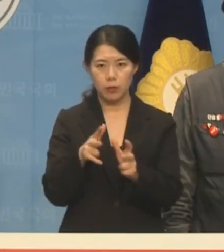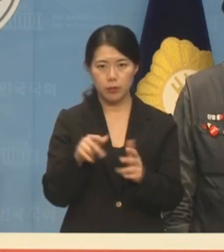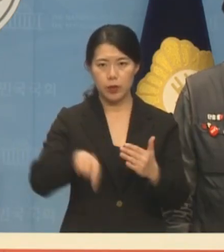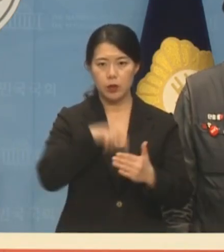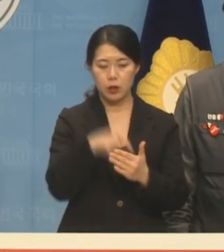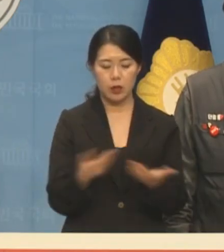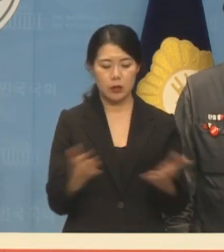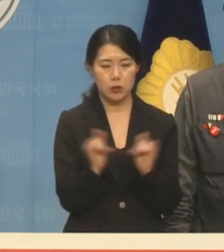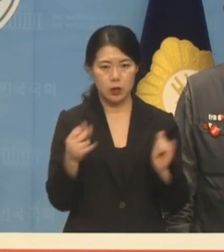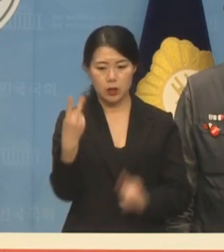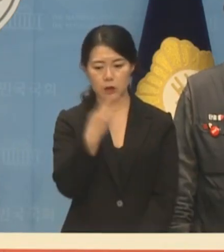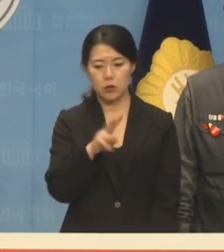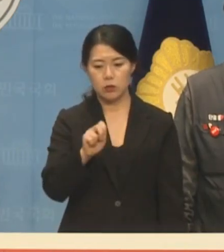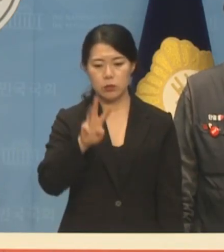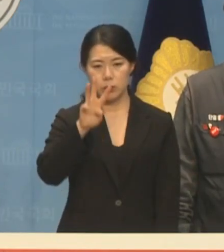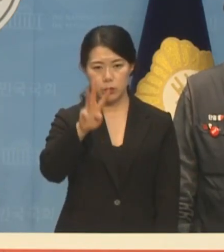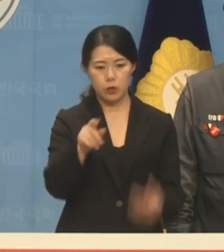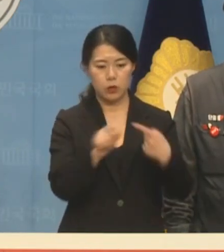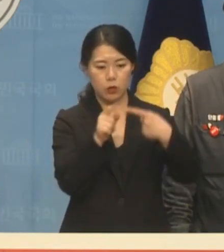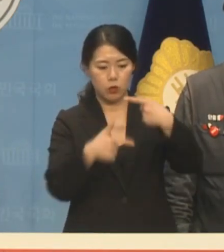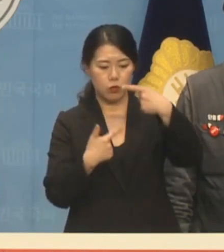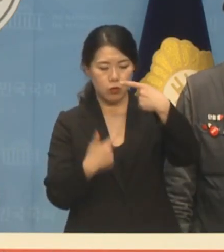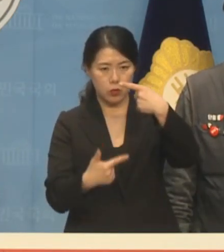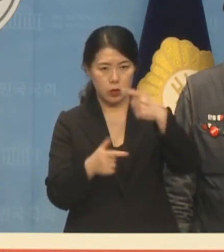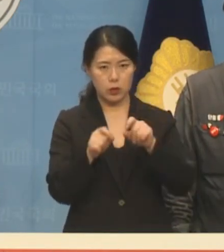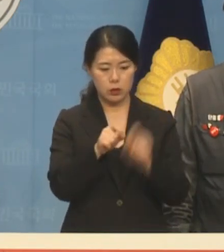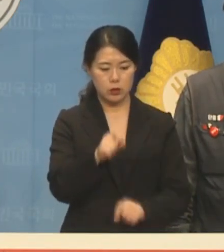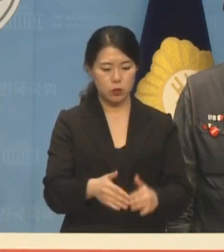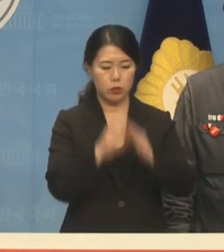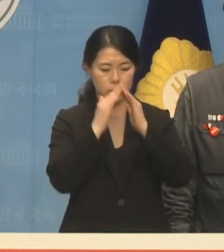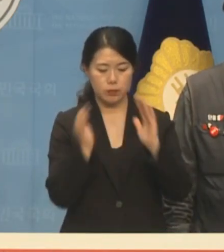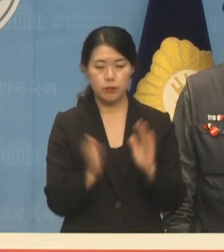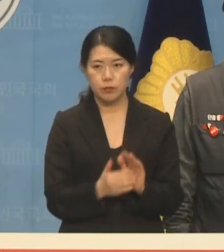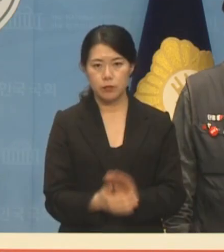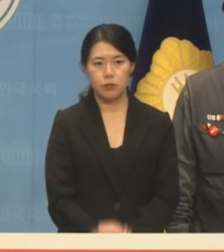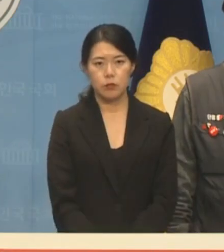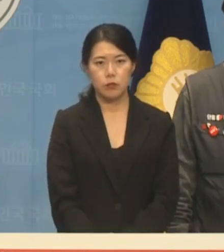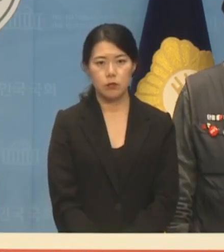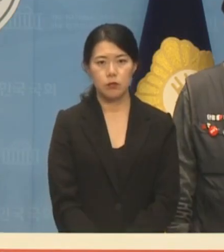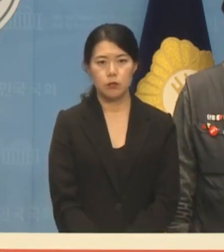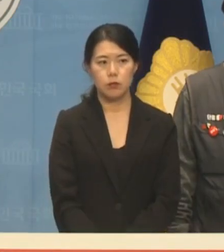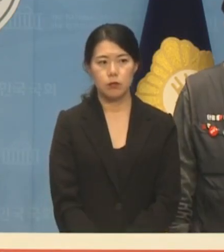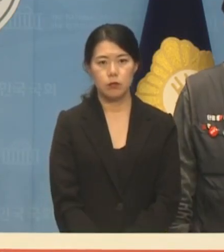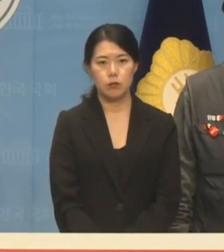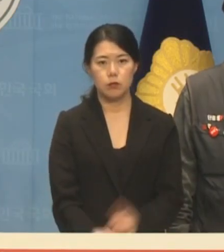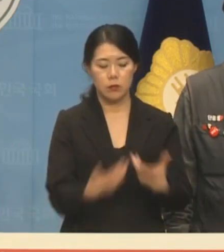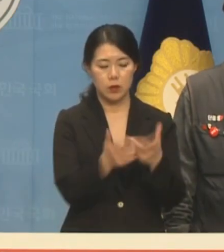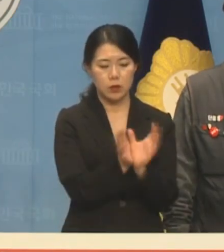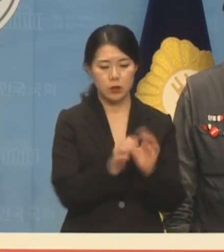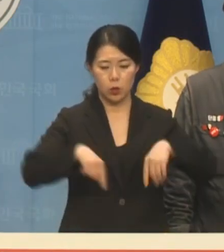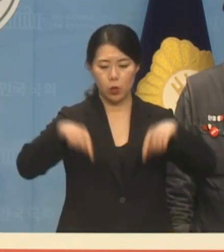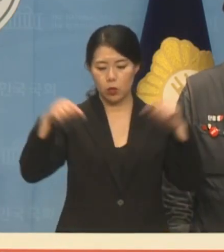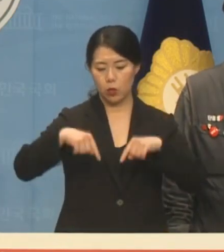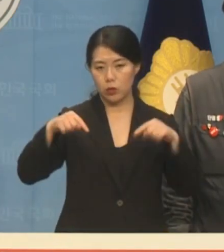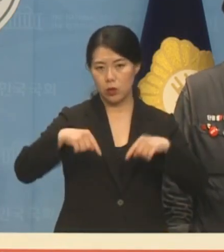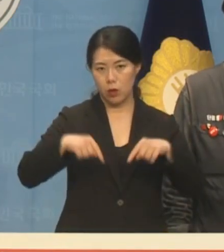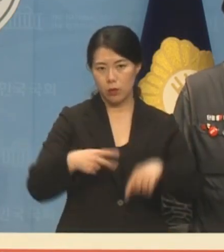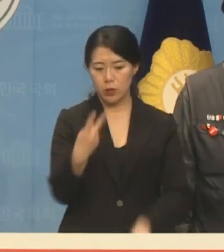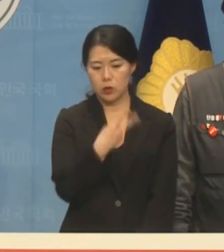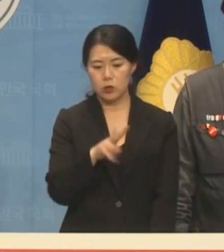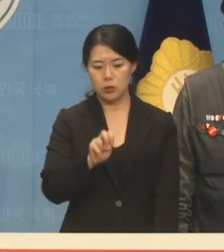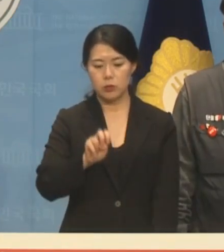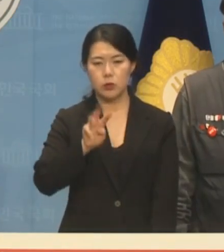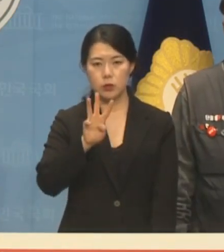노동자들이 2023년 1월 6일 지회를 설립하였습니다. 단체 교섭을